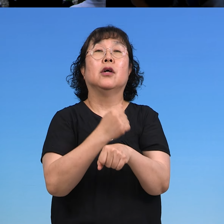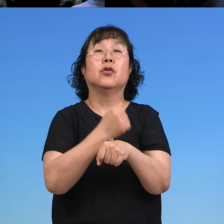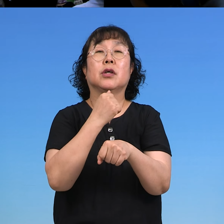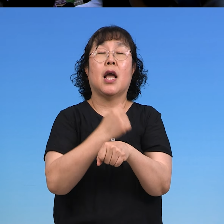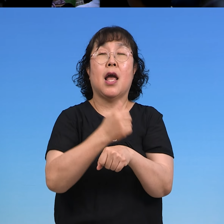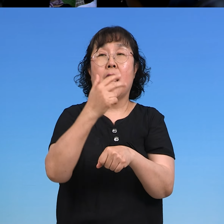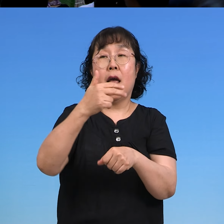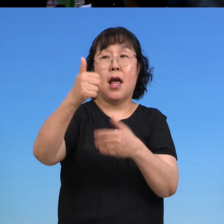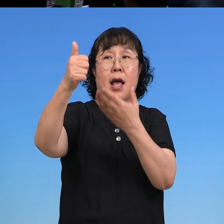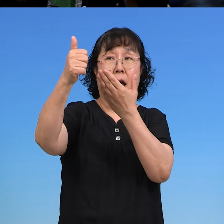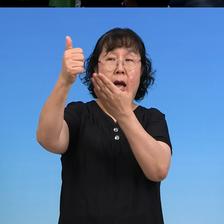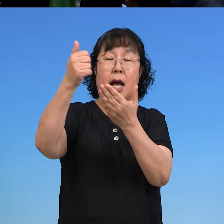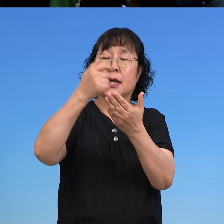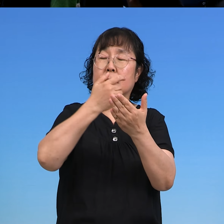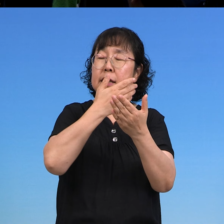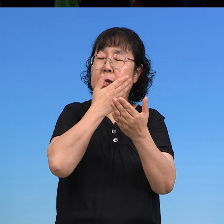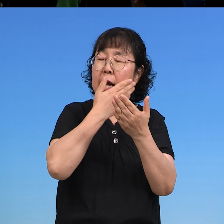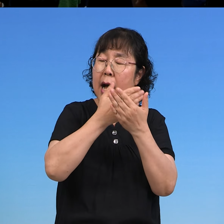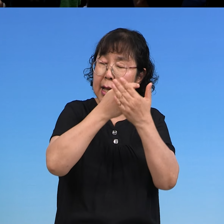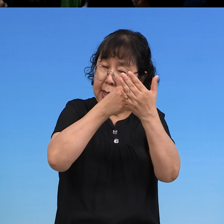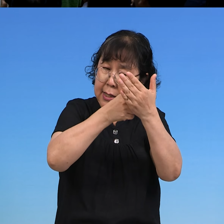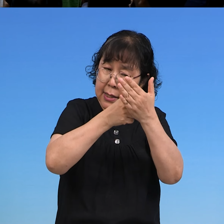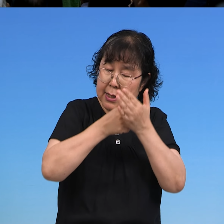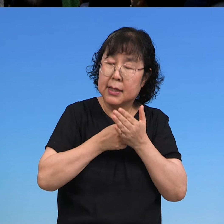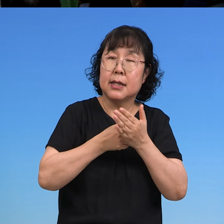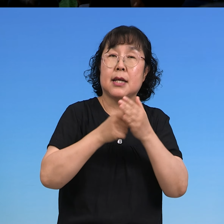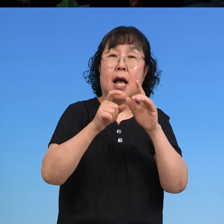주께 맡기지 않는 자에게